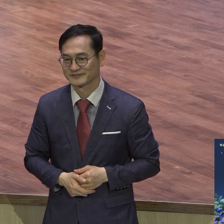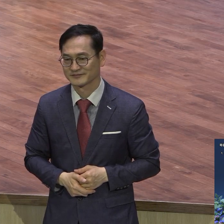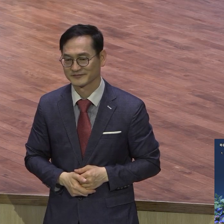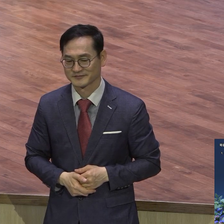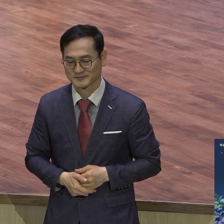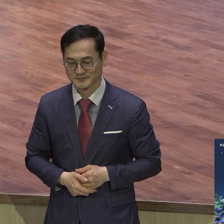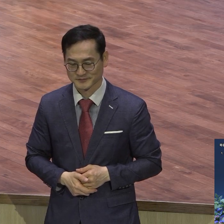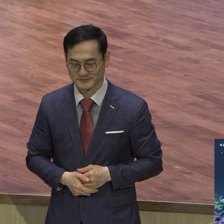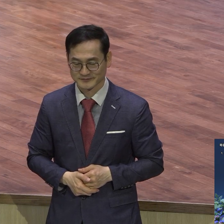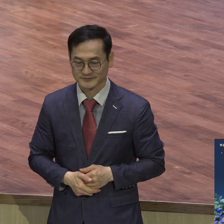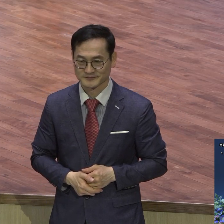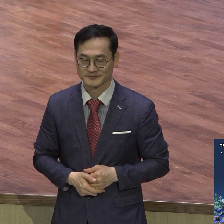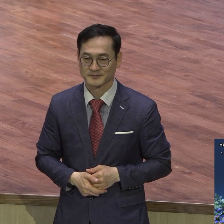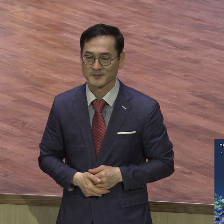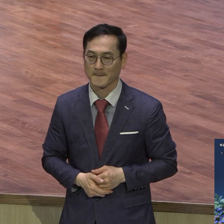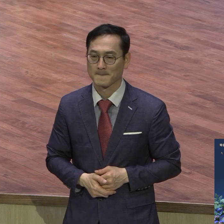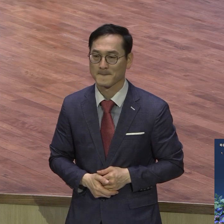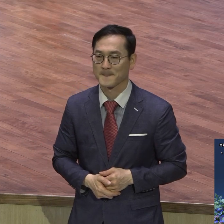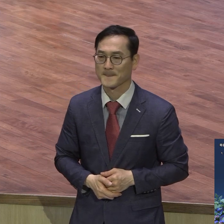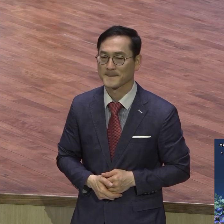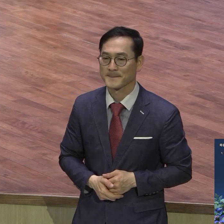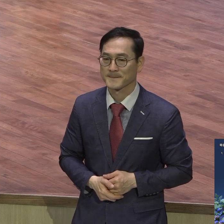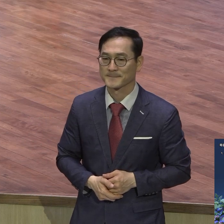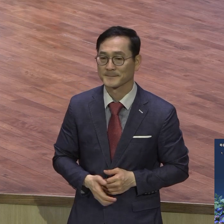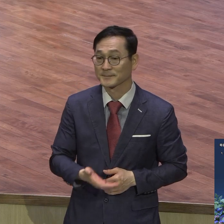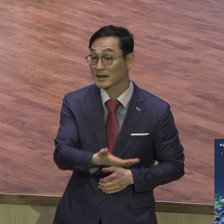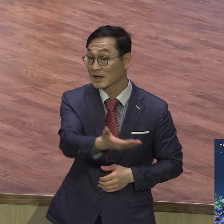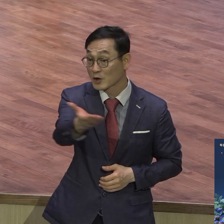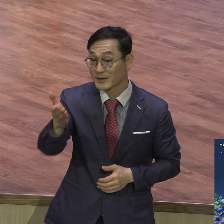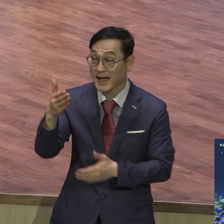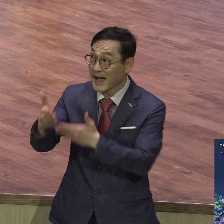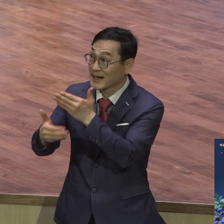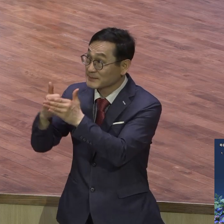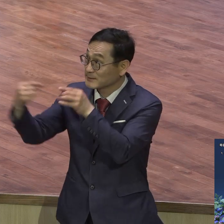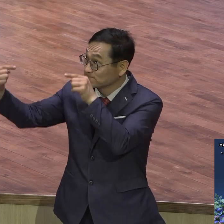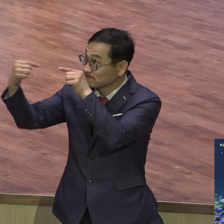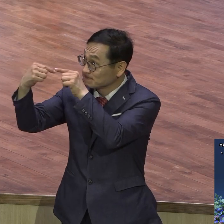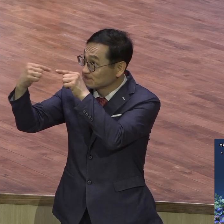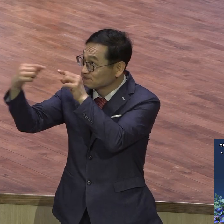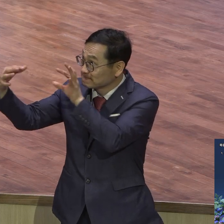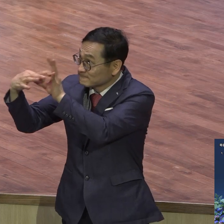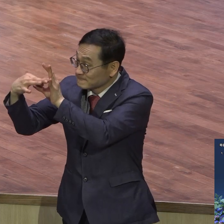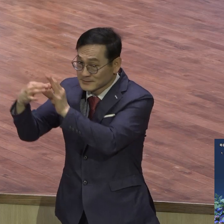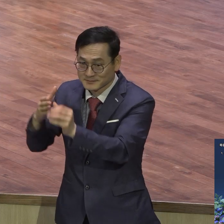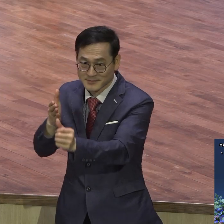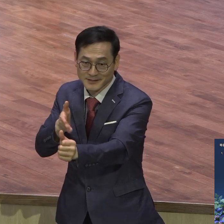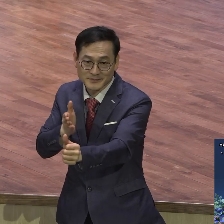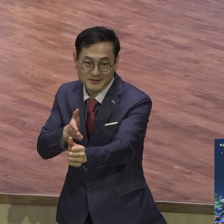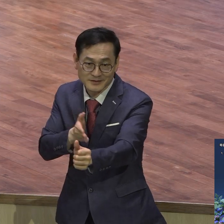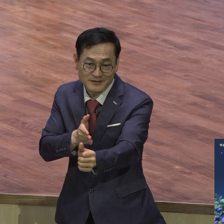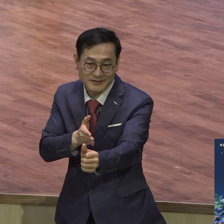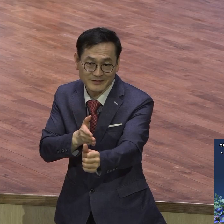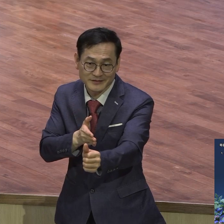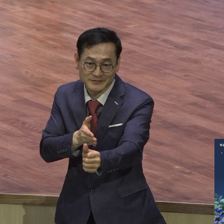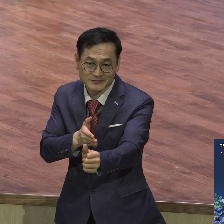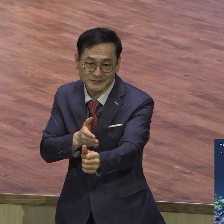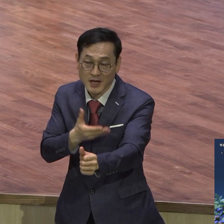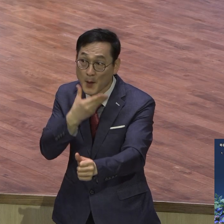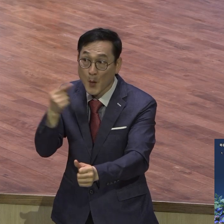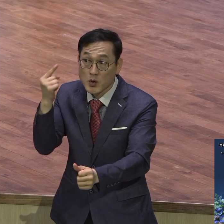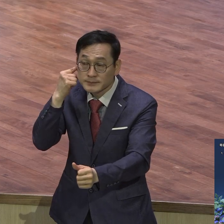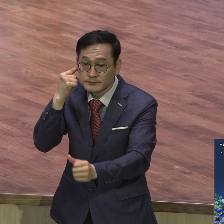영교 성교 여러분 하나님과 통하시기 바랍니다 하나님과 통하는 사람 보험적